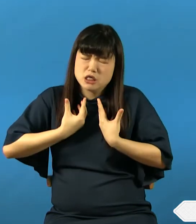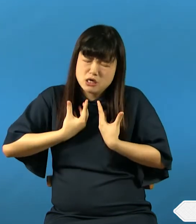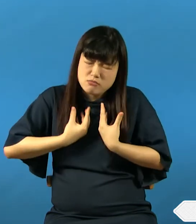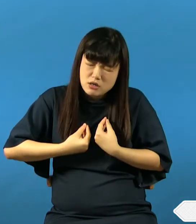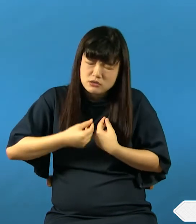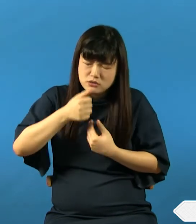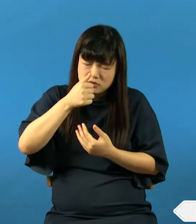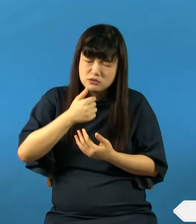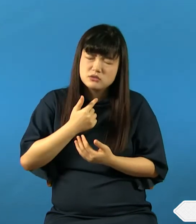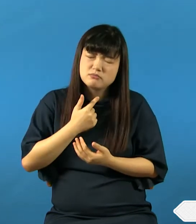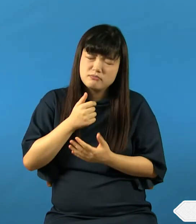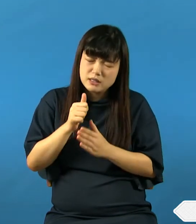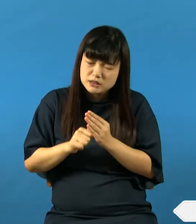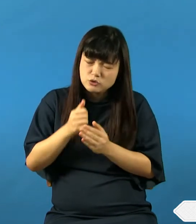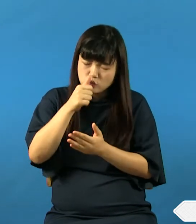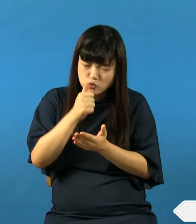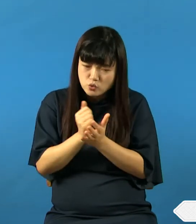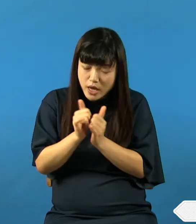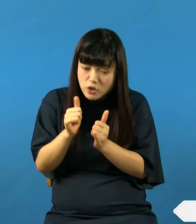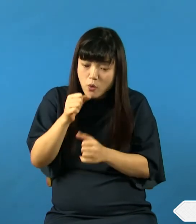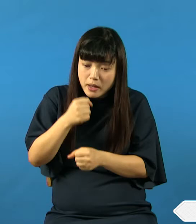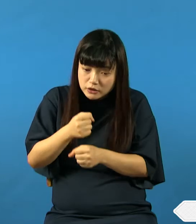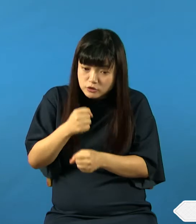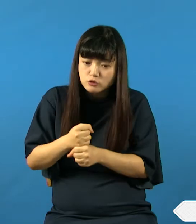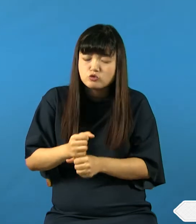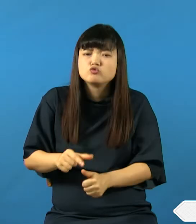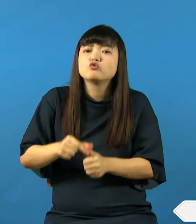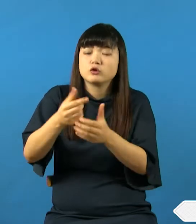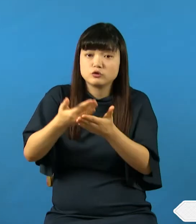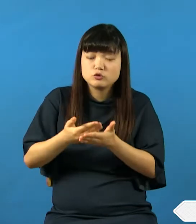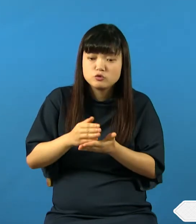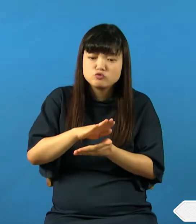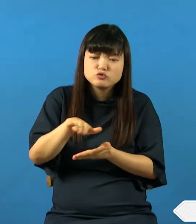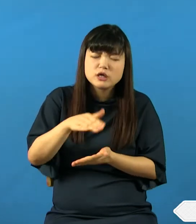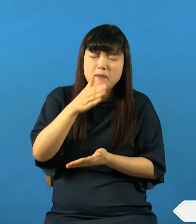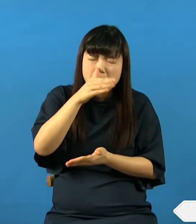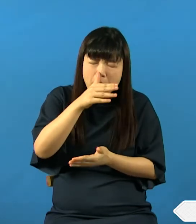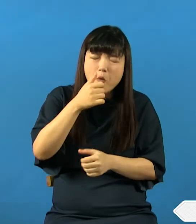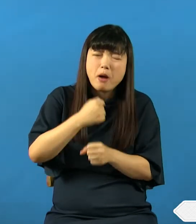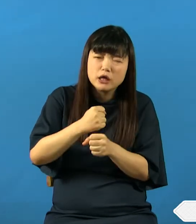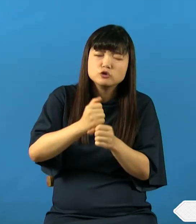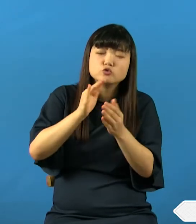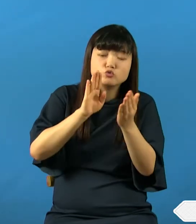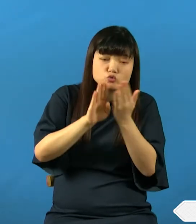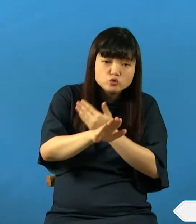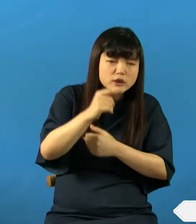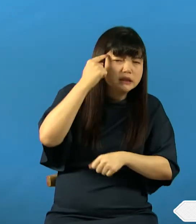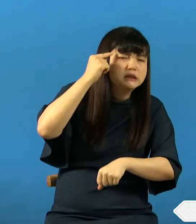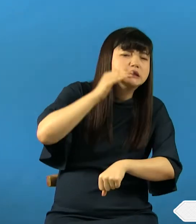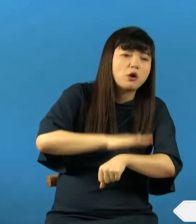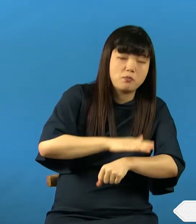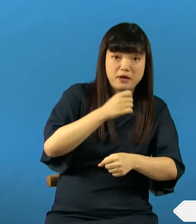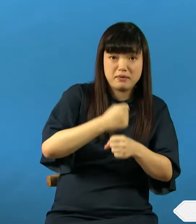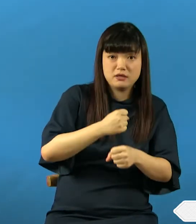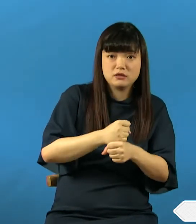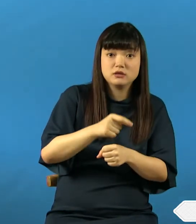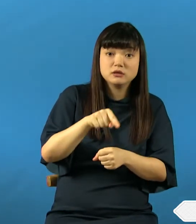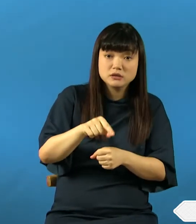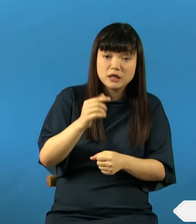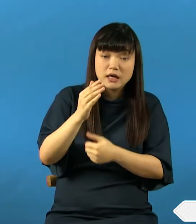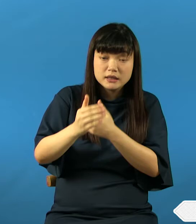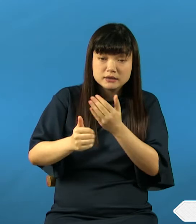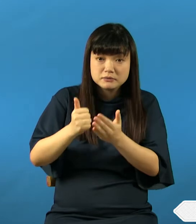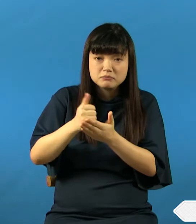우리를 절망적인 죄인으로 만드시고 그 후에 구원하신다. 그분은 먼저 우리를 바보로 만든 뒤에야 지혜롭게